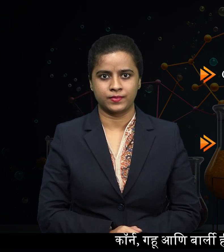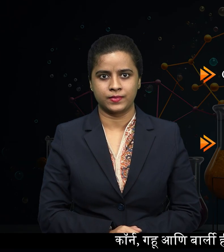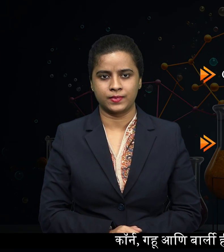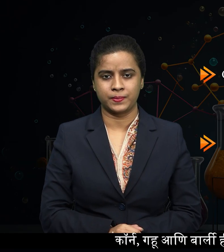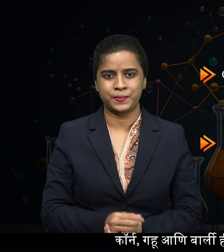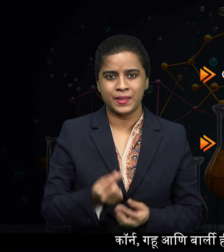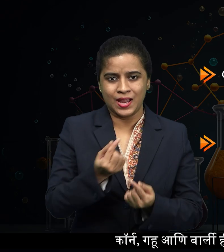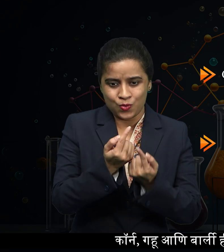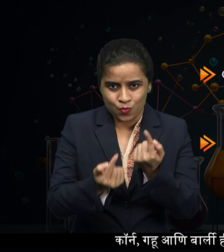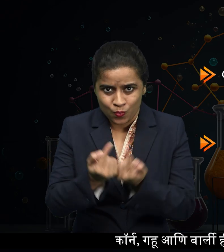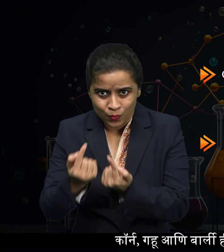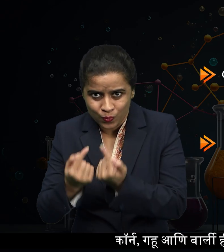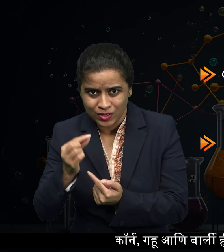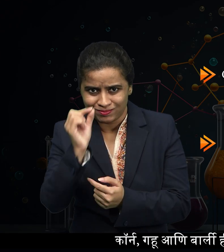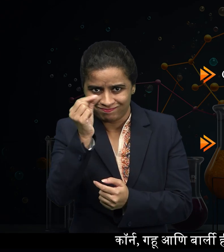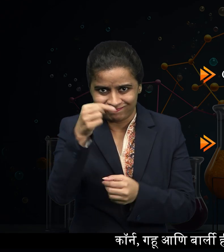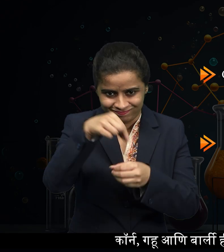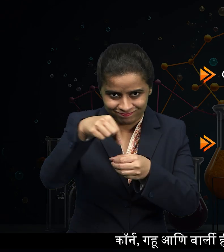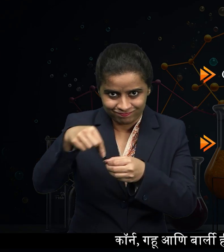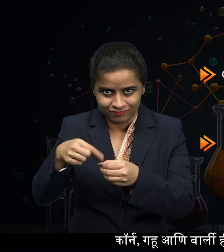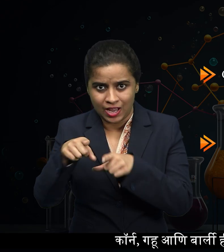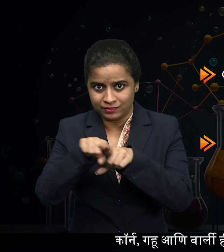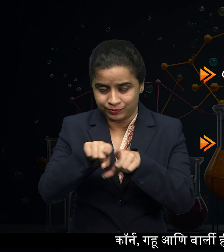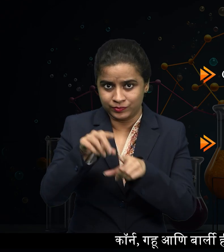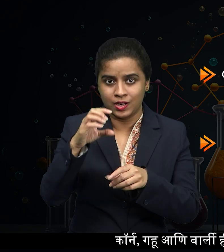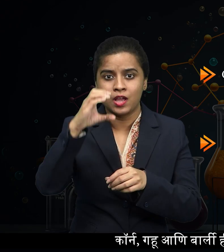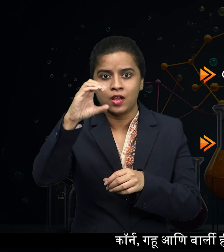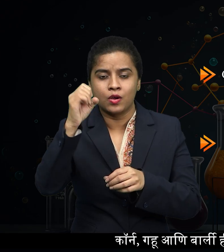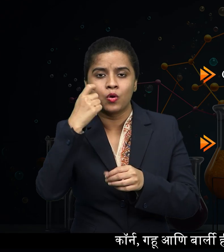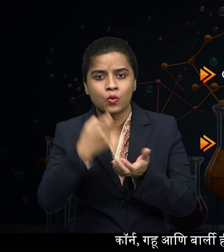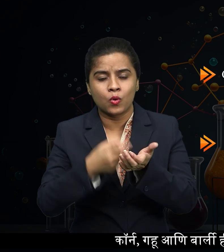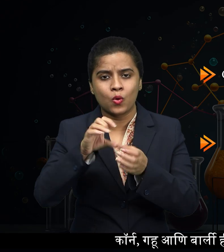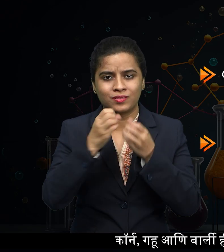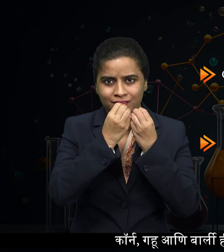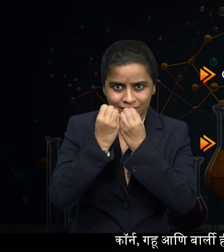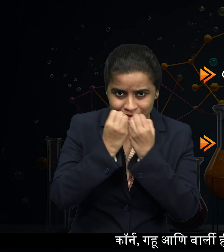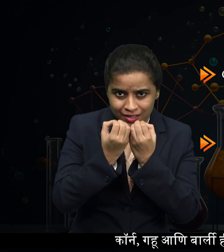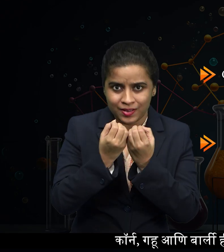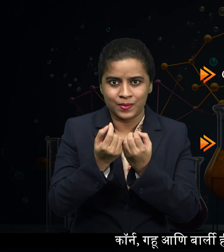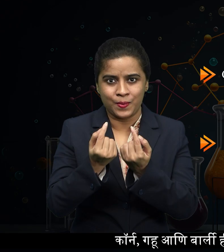कॉर्न, गहू आणि बार्ली ही धान्ये इथेनॉलचे सामान्य स्रोत आहेत.